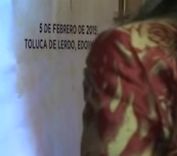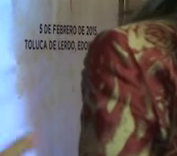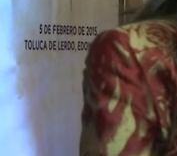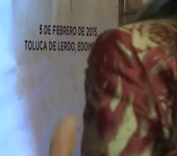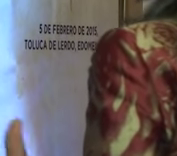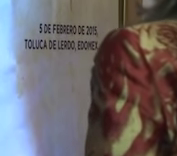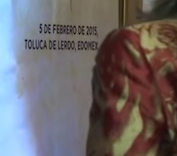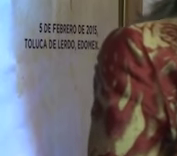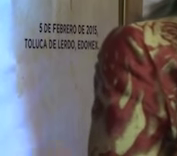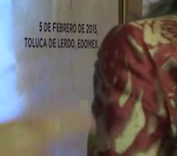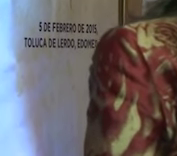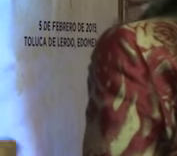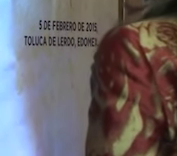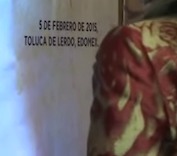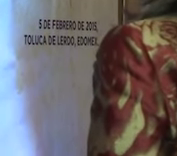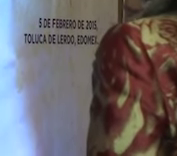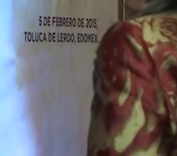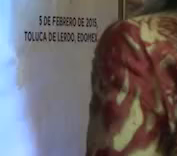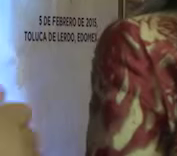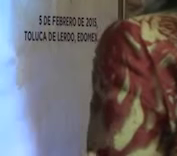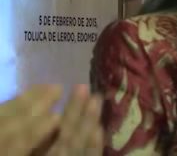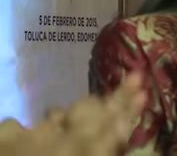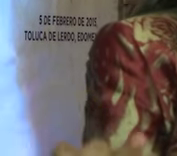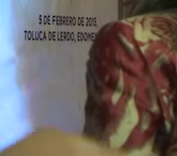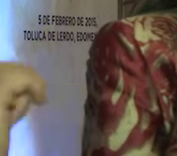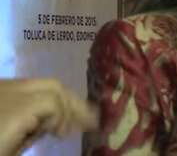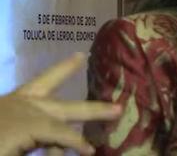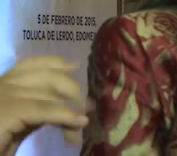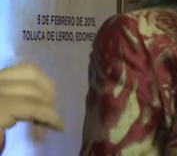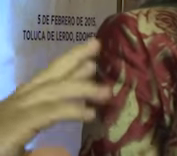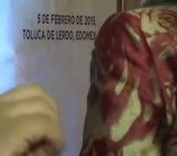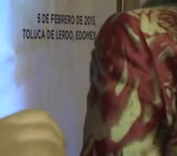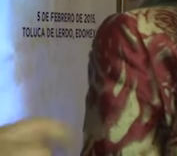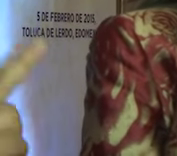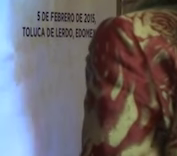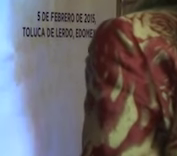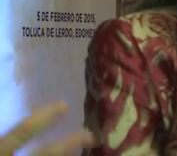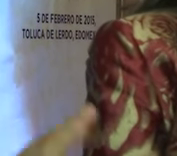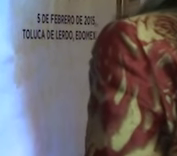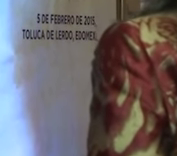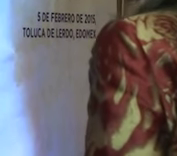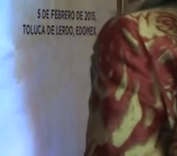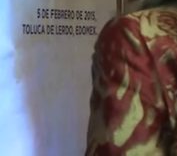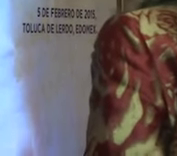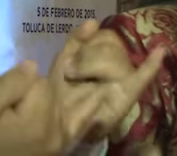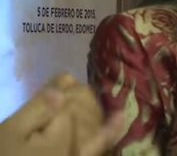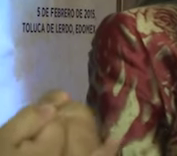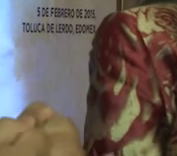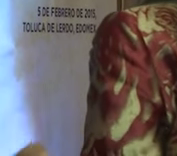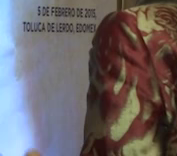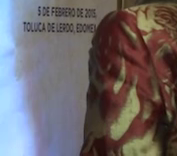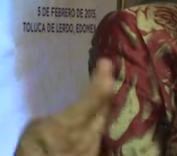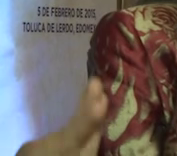derechos humanos de 2011 y la reforma en materia de amparo del 2010? El efecto de estas reformas ha sido igualmente de